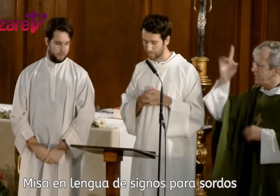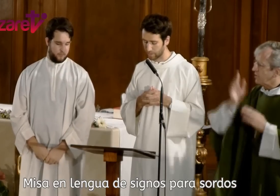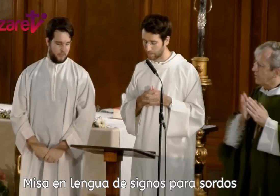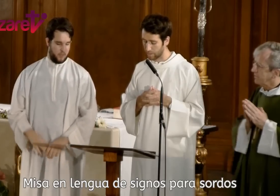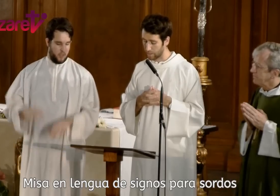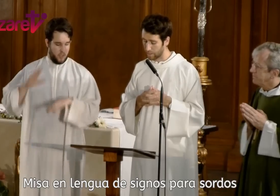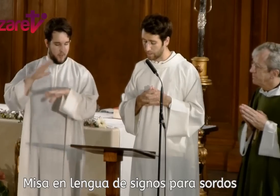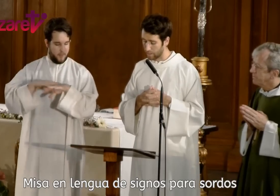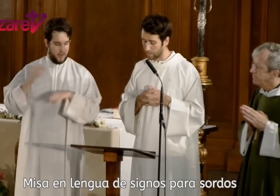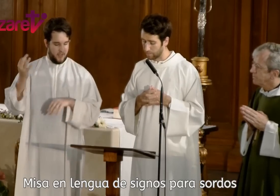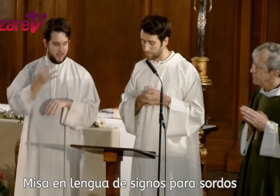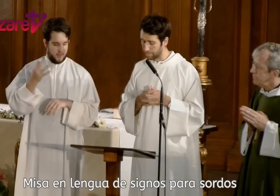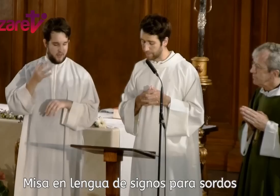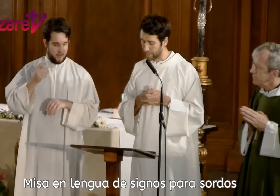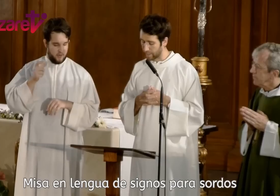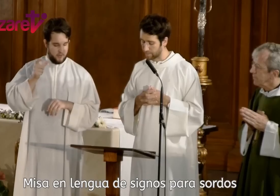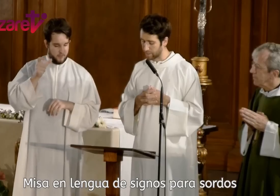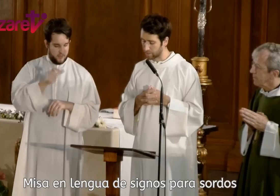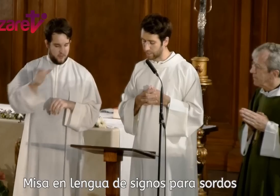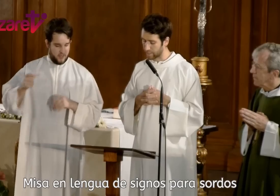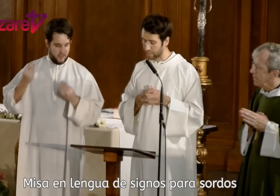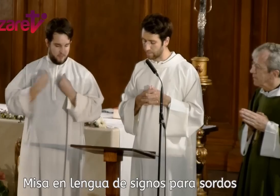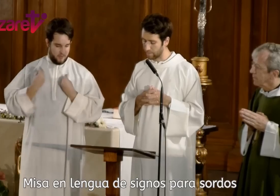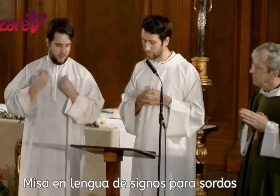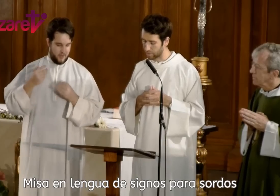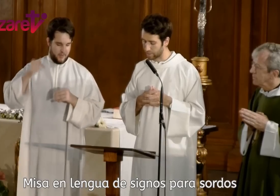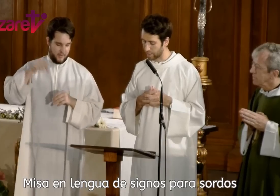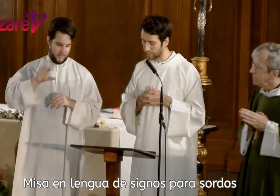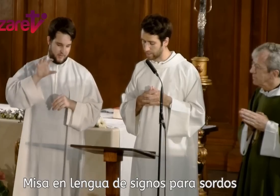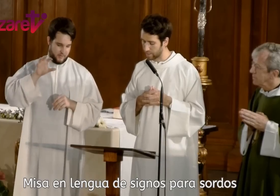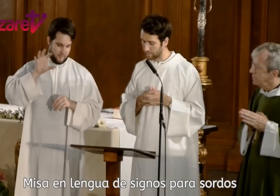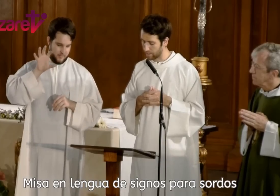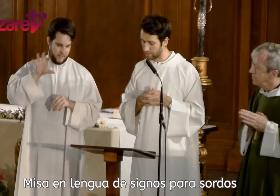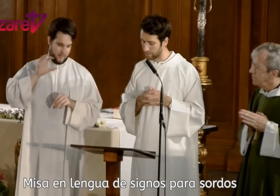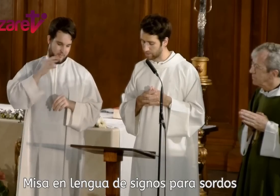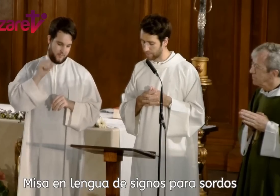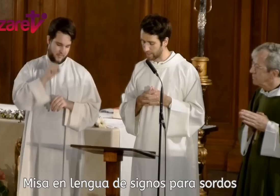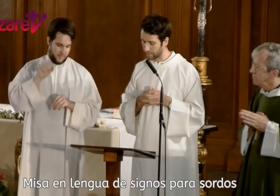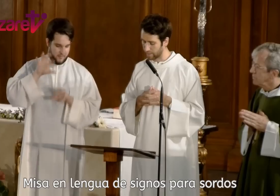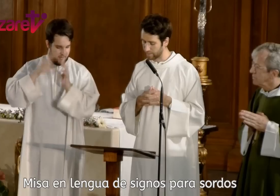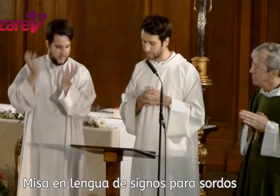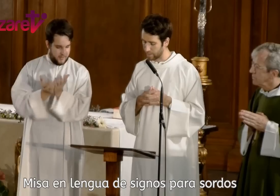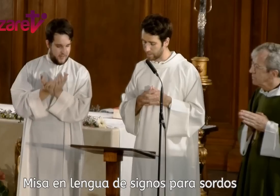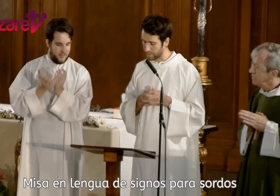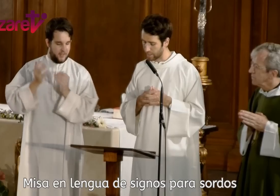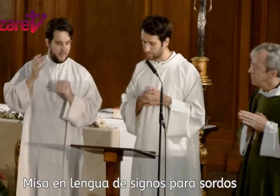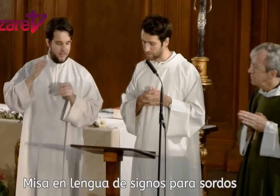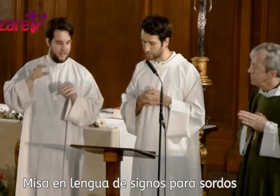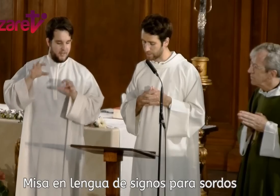Señor. Para que las personas que vivimos en este maravilloso planeta seamos